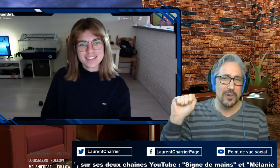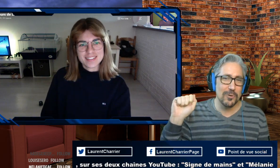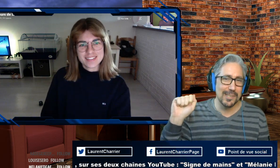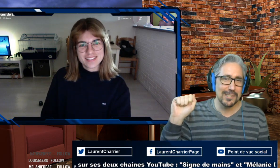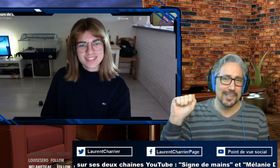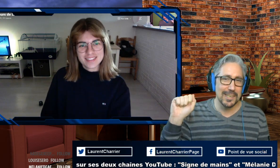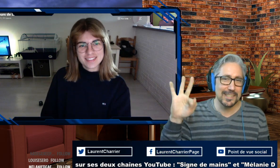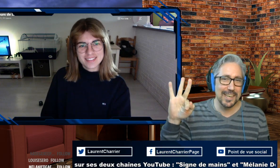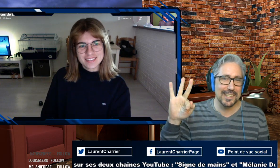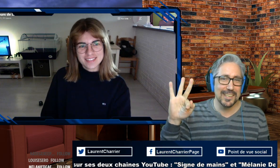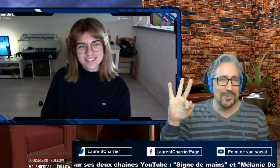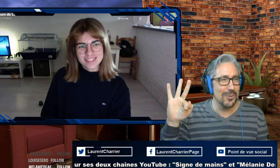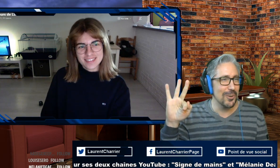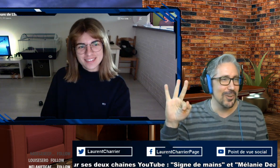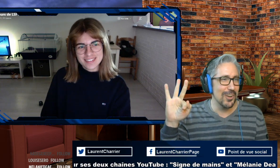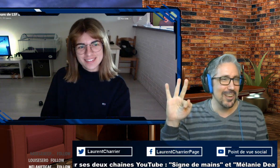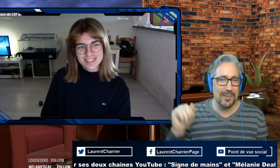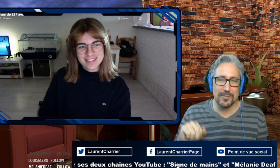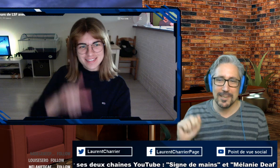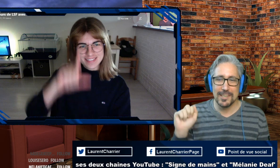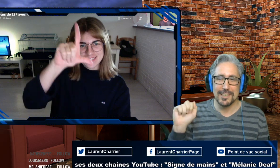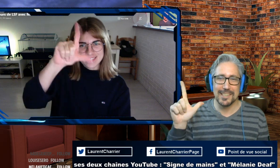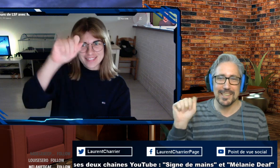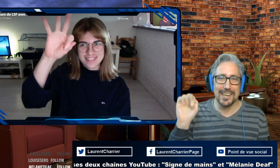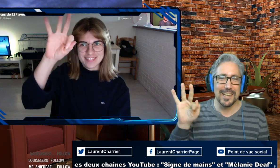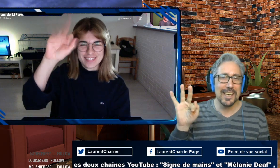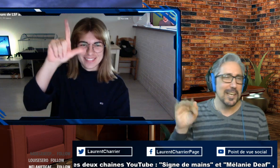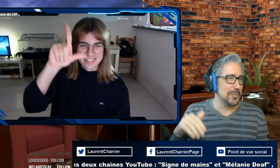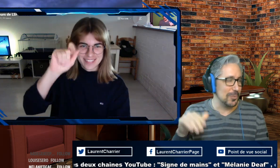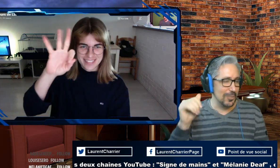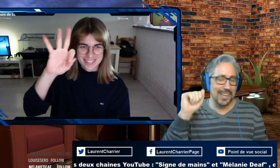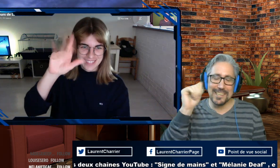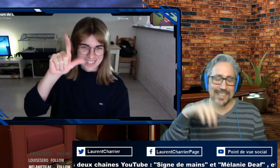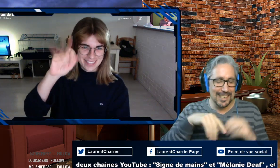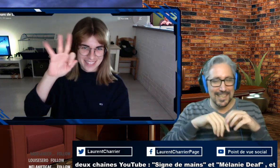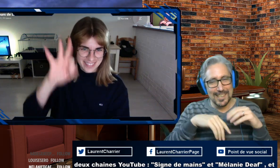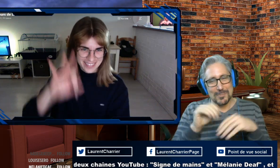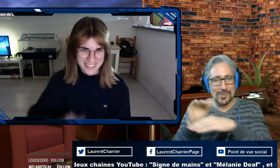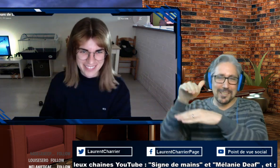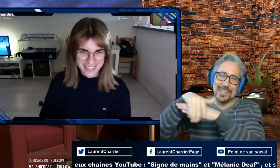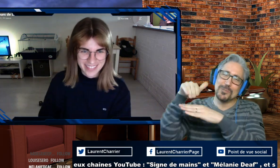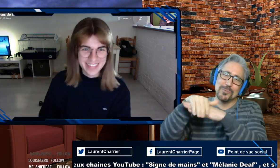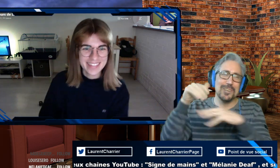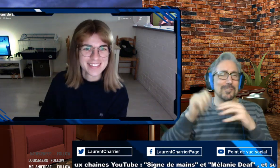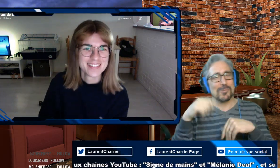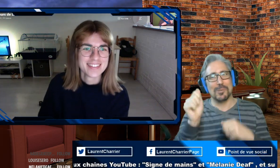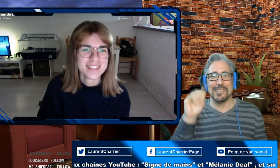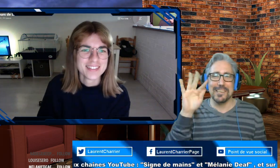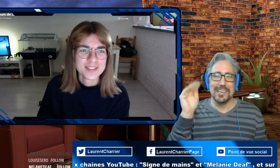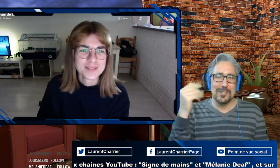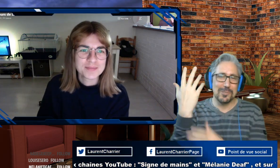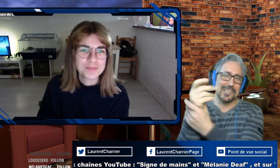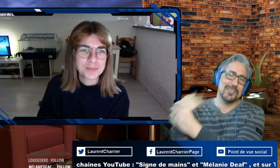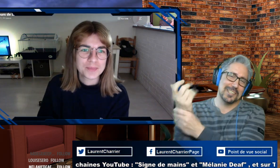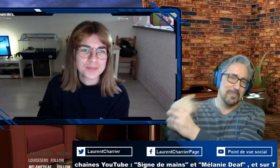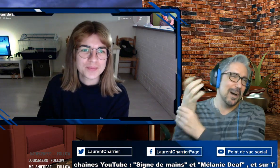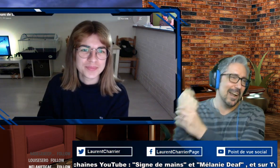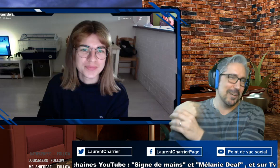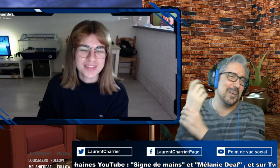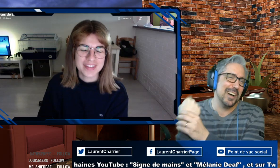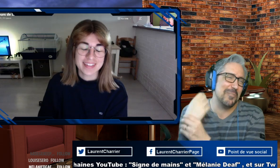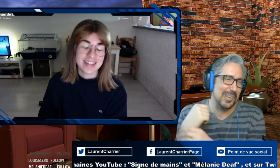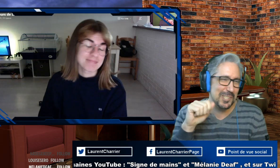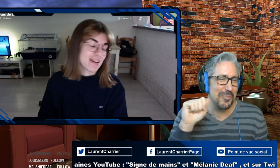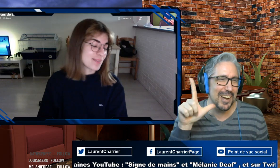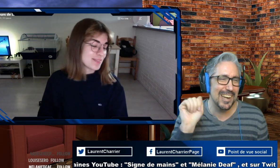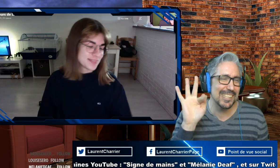point pour faire le S et tac, le F. Tac, tac, tac. Je me suis entraîné Je me suis entraîné tous les ans, je me suis entraîné jusqu'à ce que j'ai mal à la